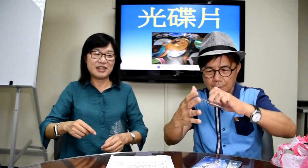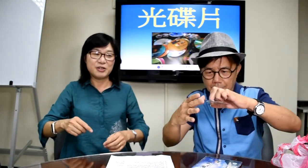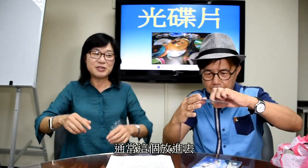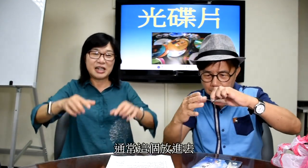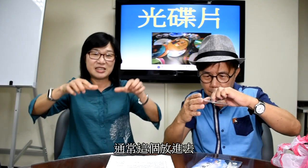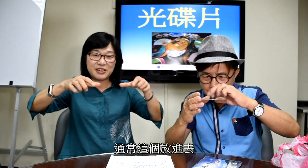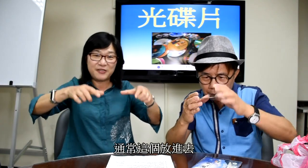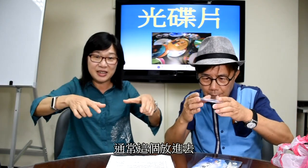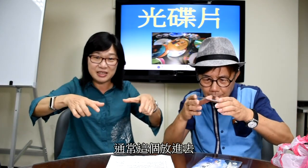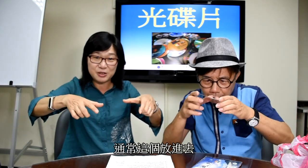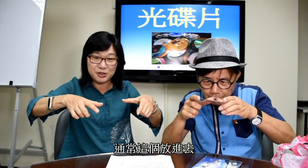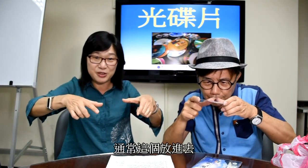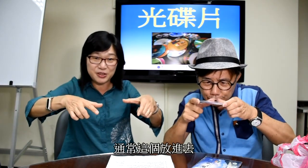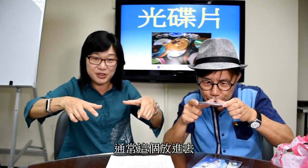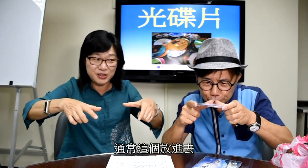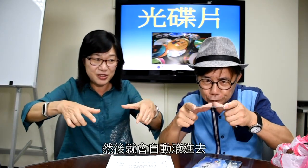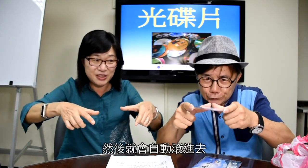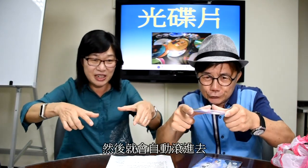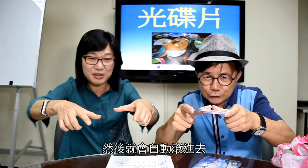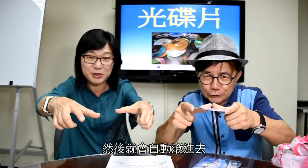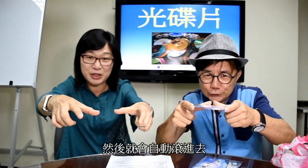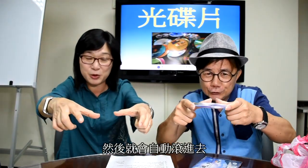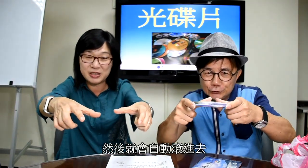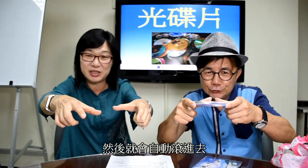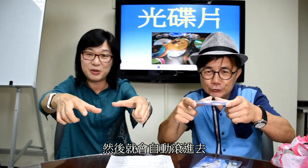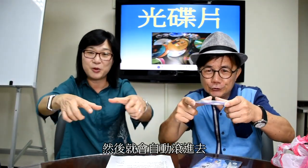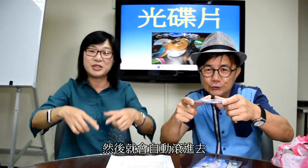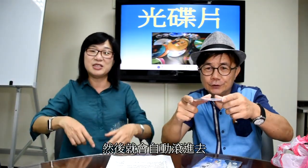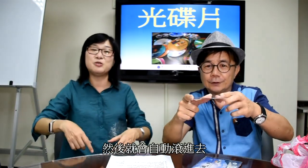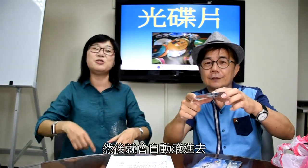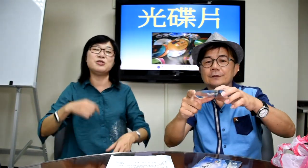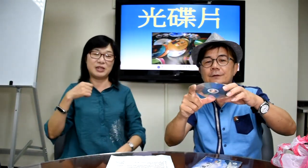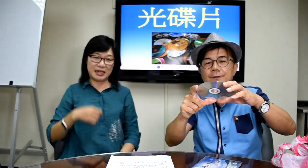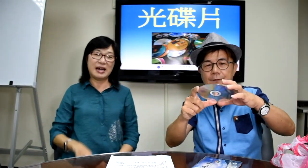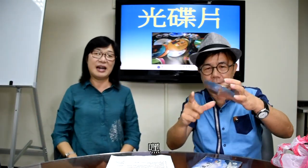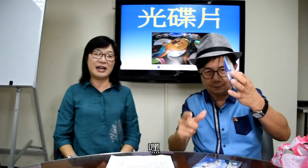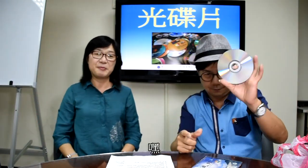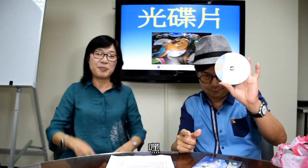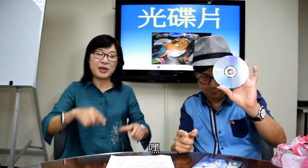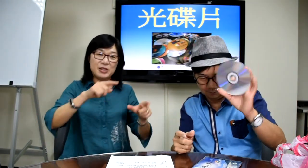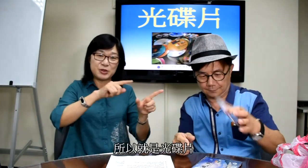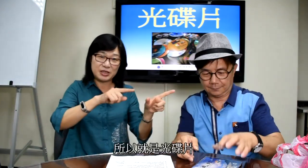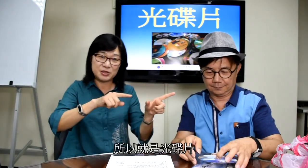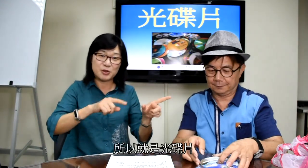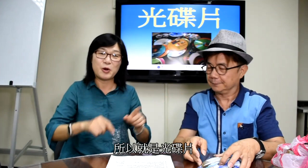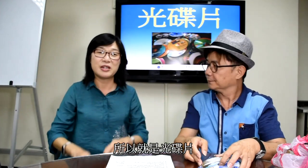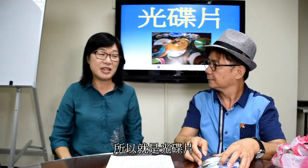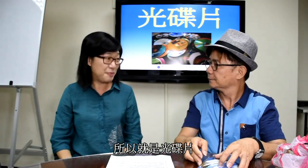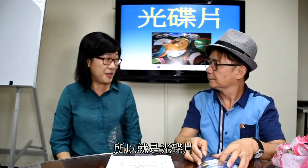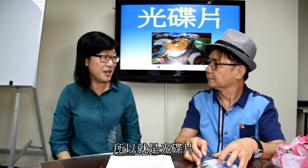通常这个放进去，然后就会自动滚进去，哎，所以就是光碟片。